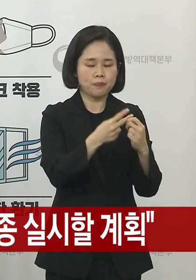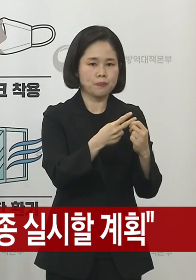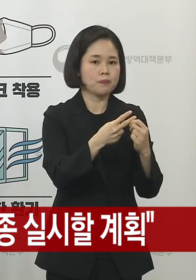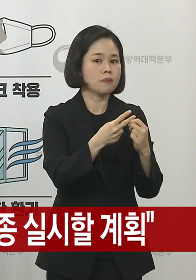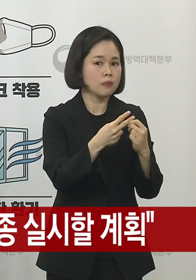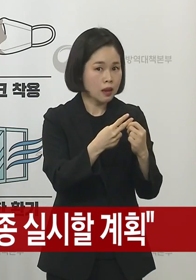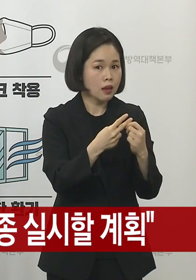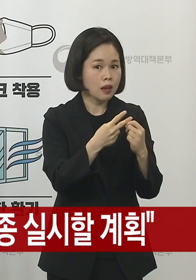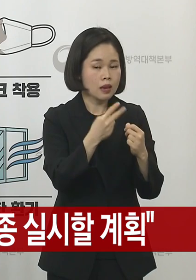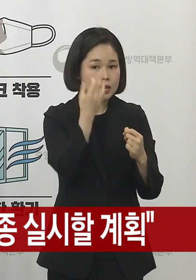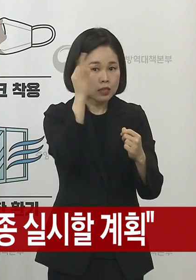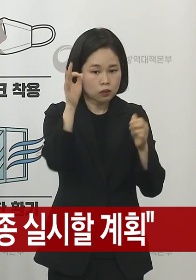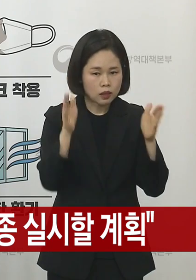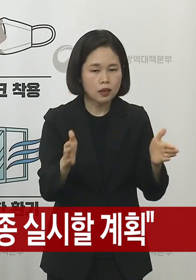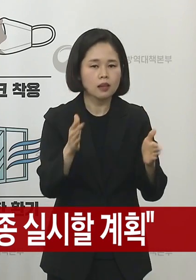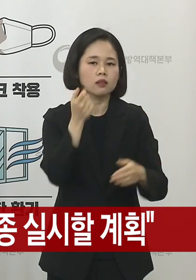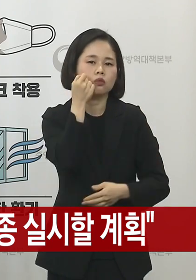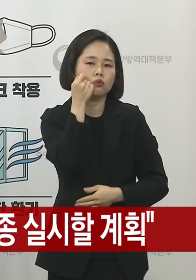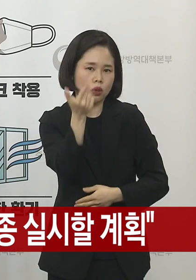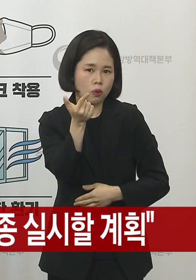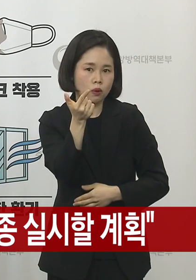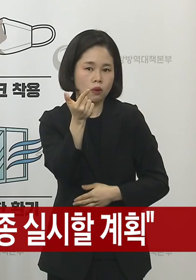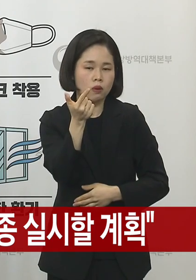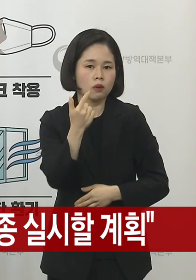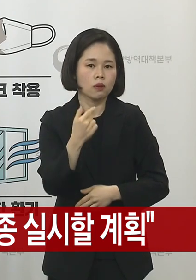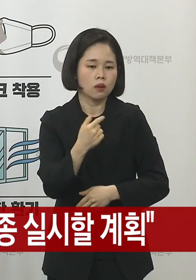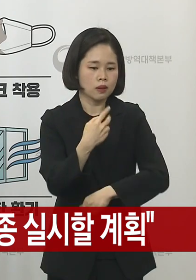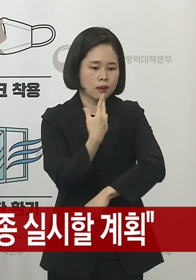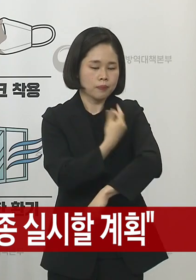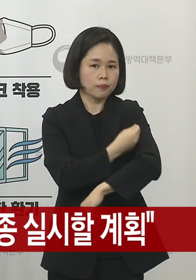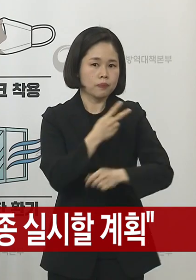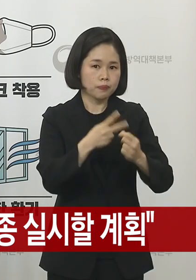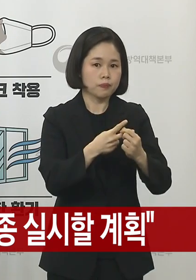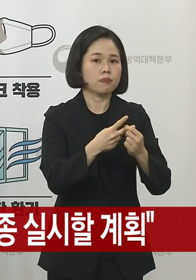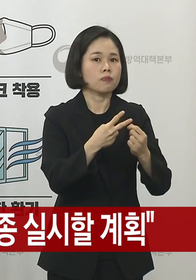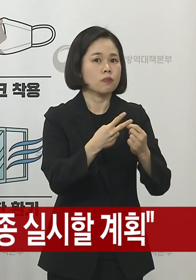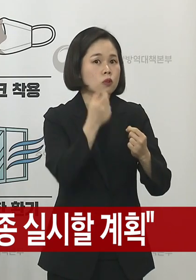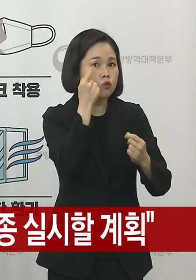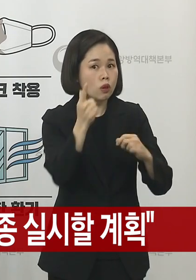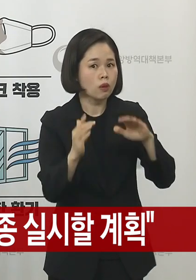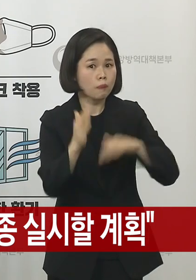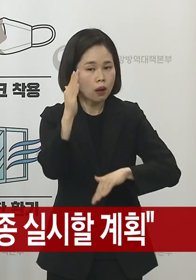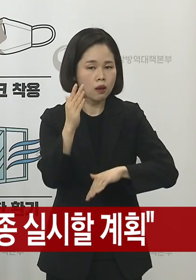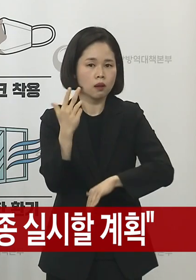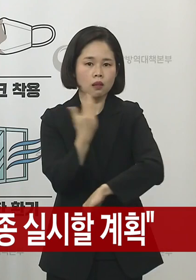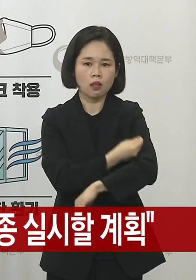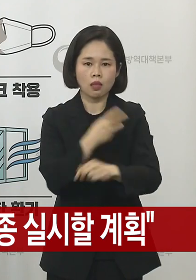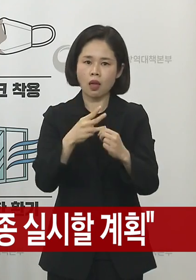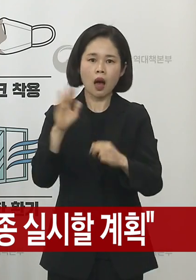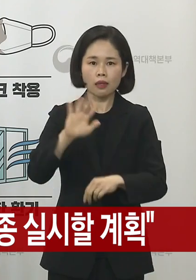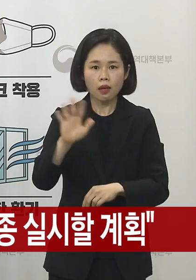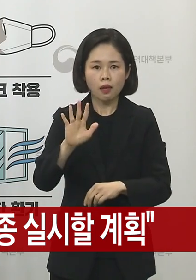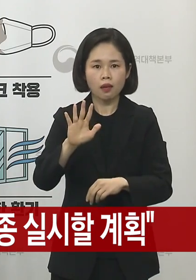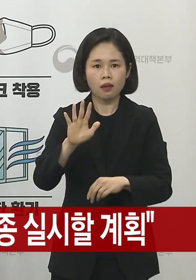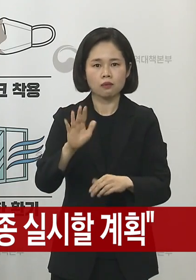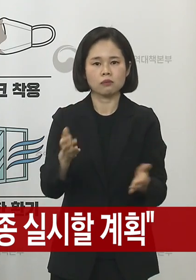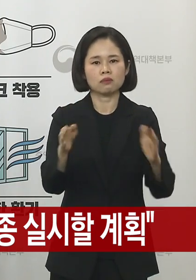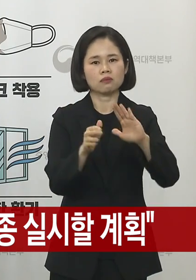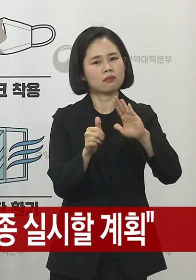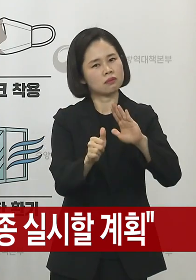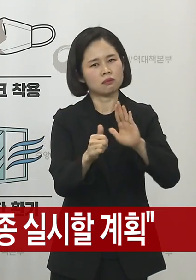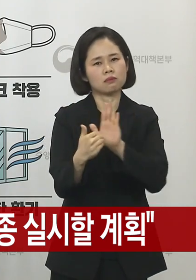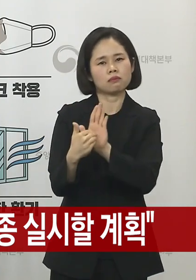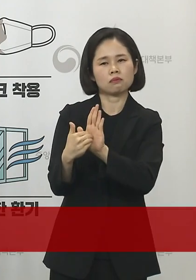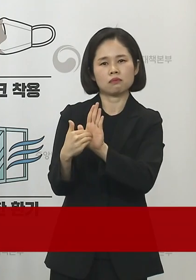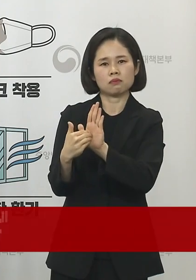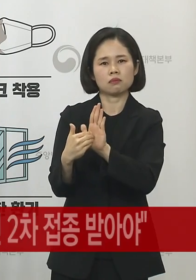180일까지이며 유효기간이 지나도 3차 접종을 받지 않은 경우 불편하시더라도 다중이용 시설 등 이용이 제한될 수